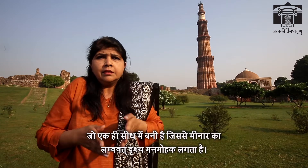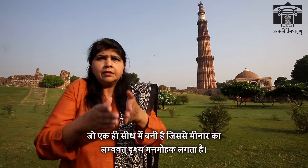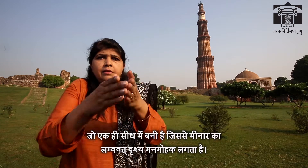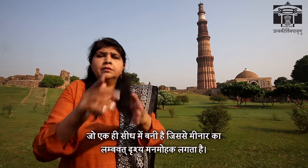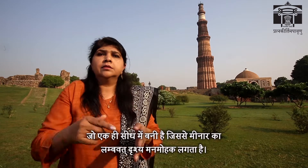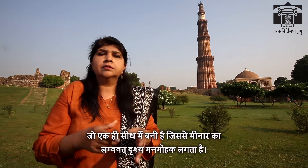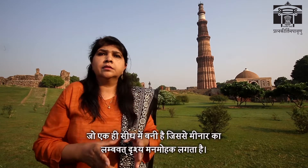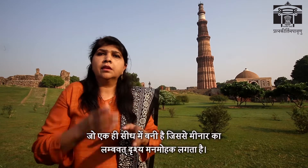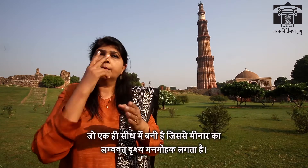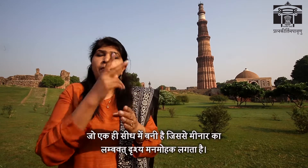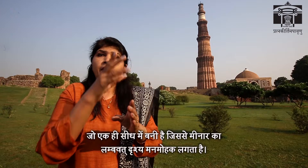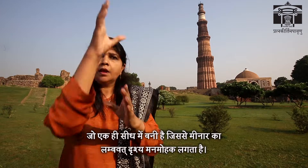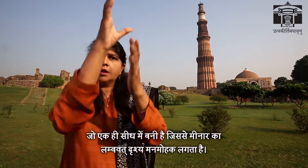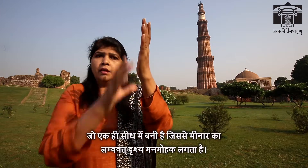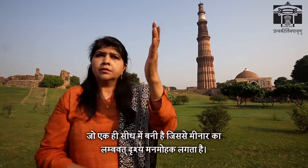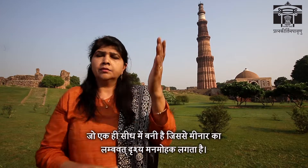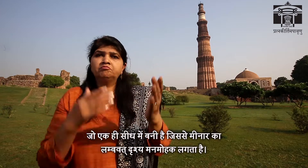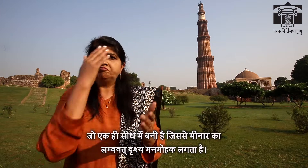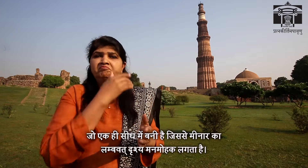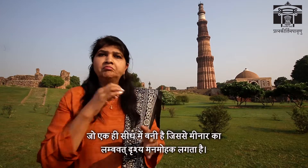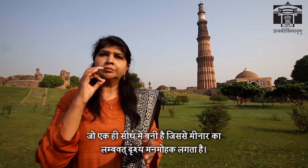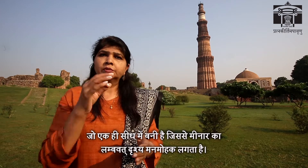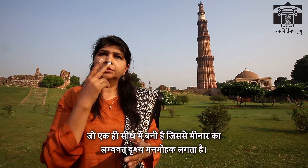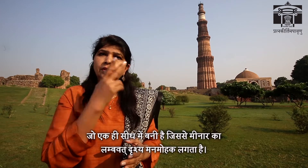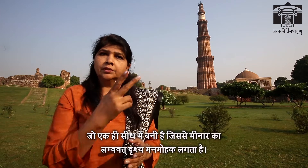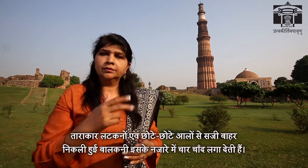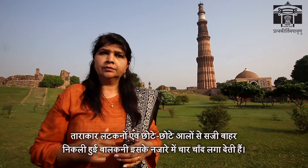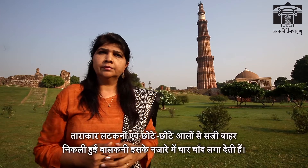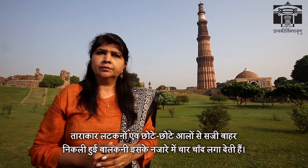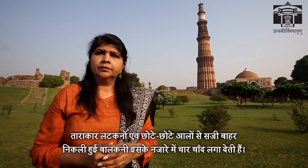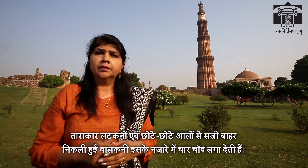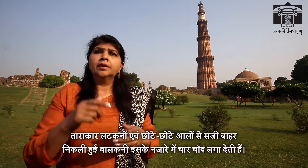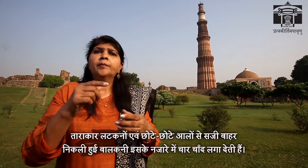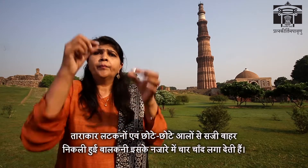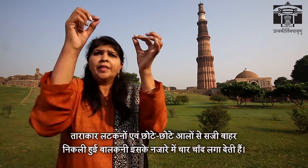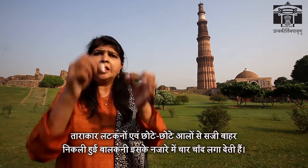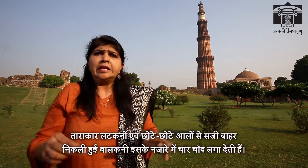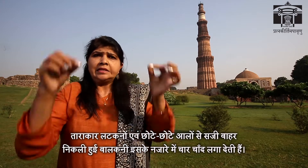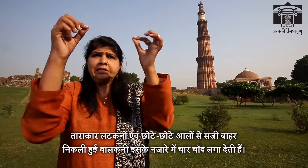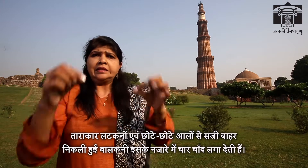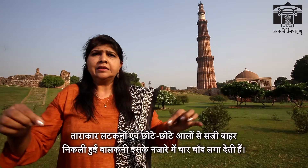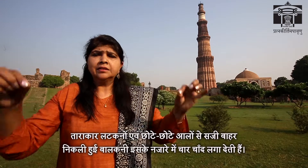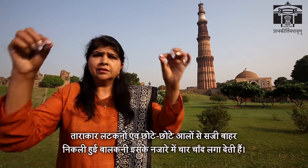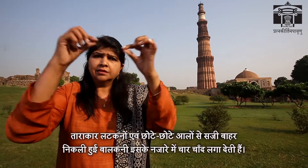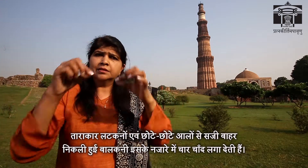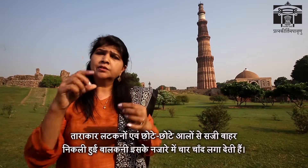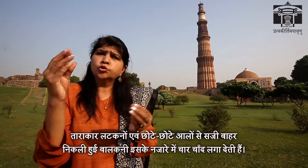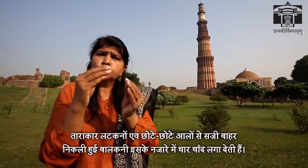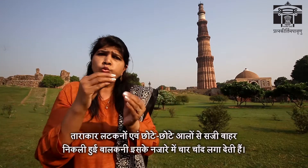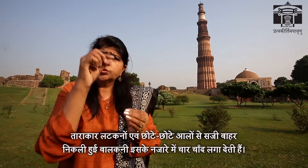का लंबवत दृश्य मनमोहक लगता है। ताराकार लटकनों एवं छोटे छोटे आलों से